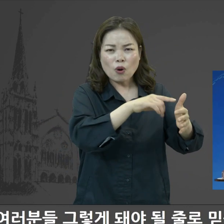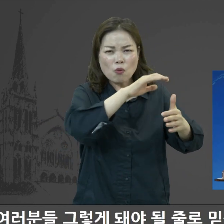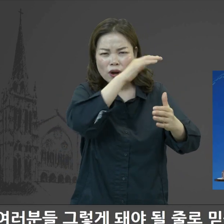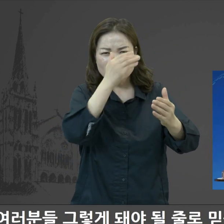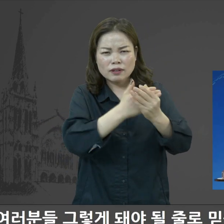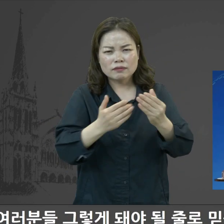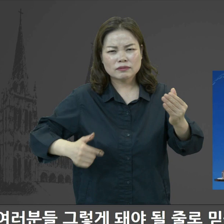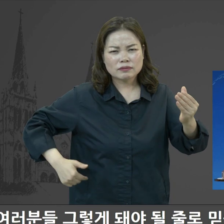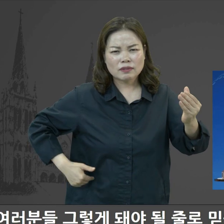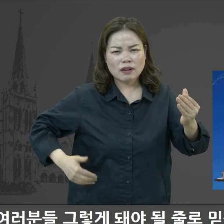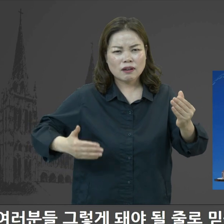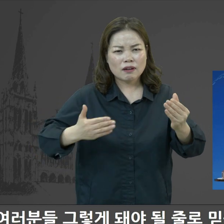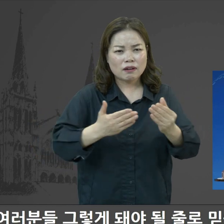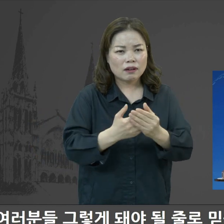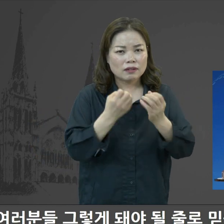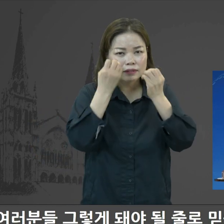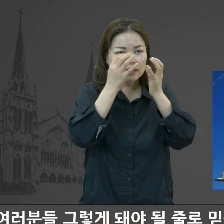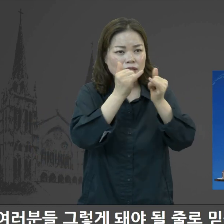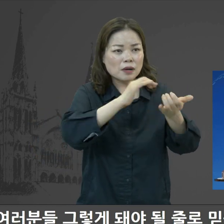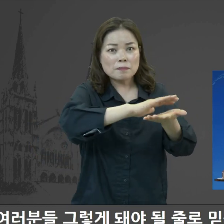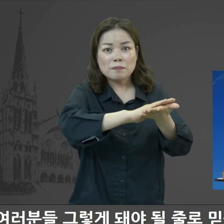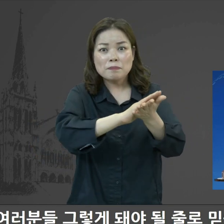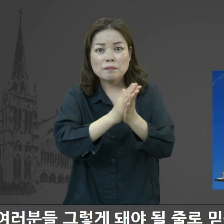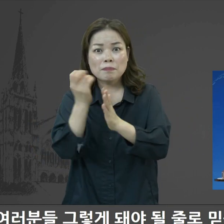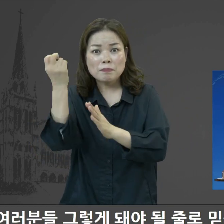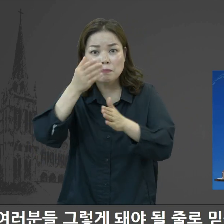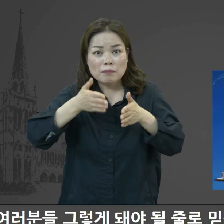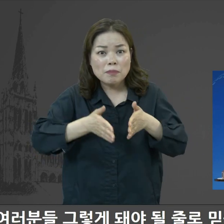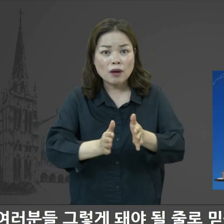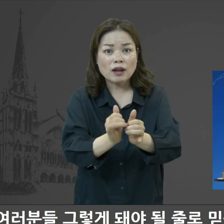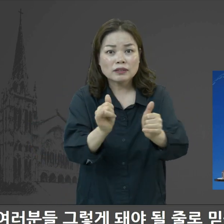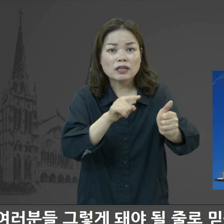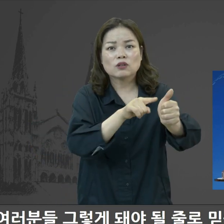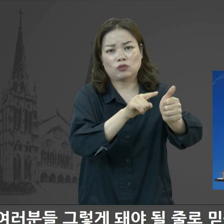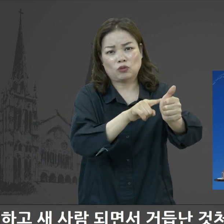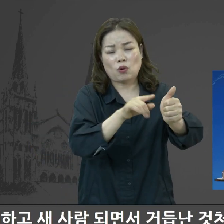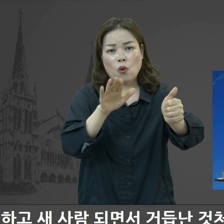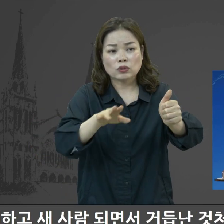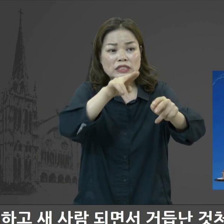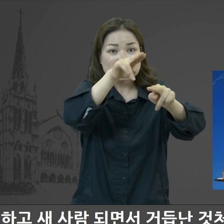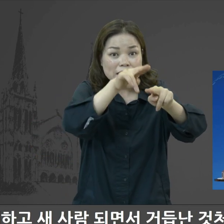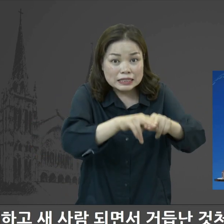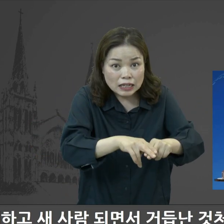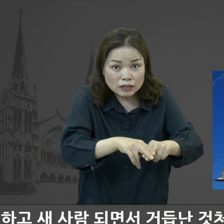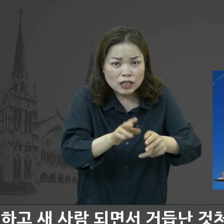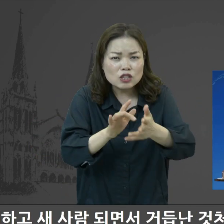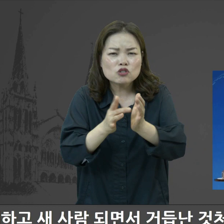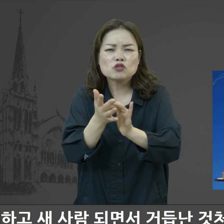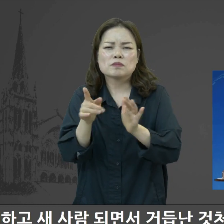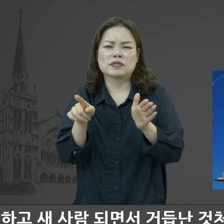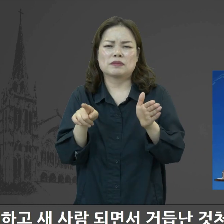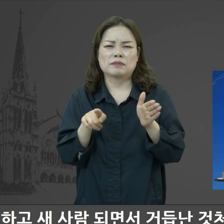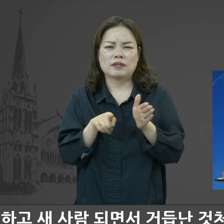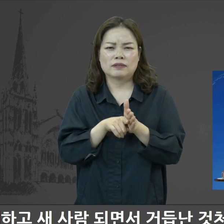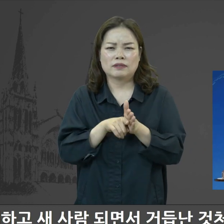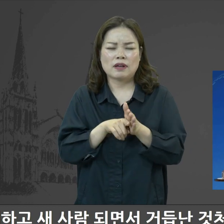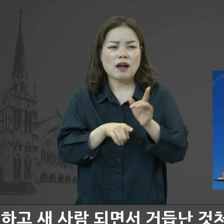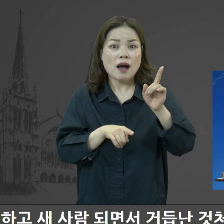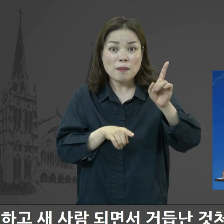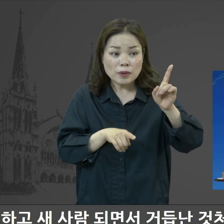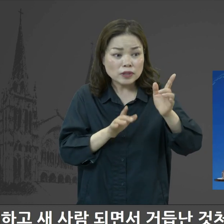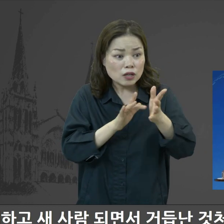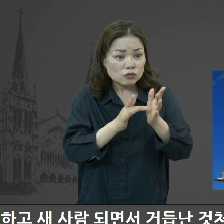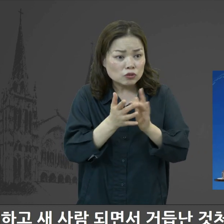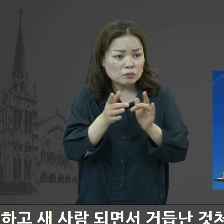새 사람 되면서 거듭난 것처럼, 정말 오늘 이 자리에도 만약에 정말 예수님 믿으면서 단 한